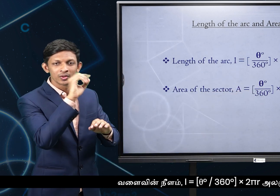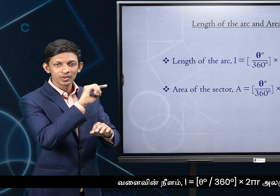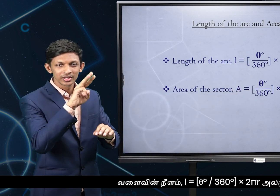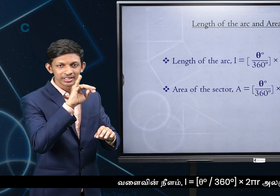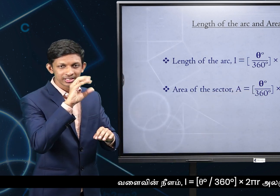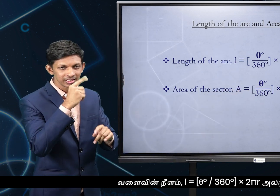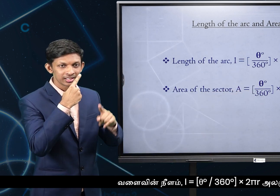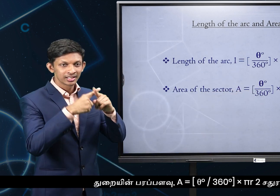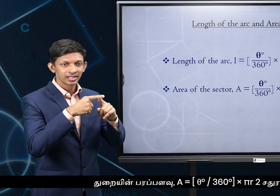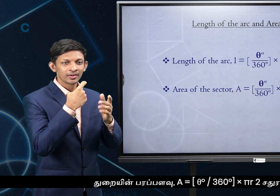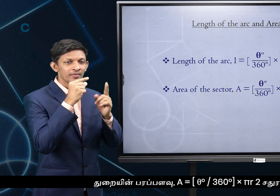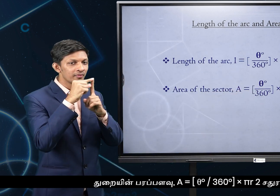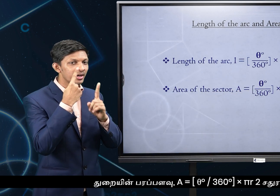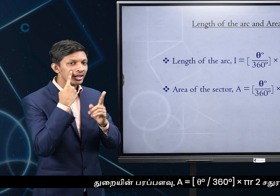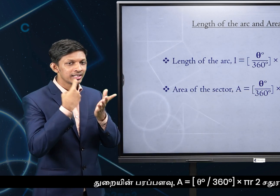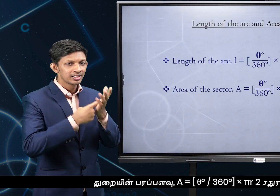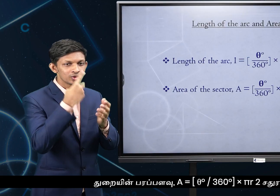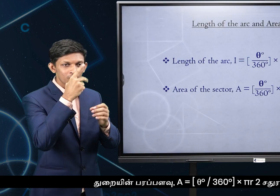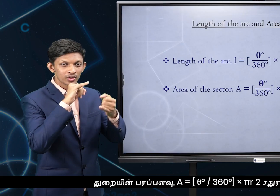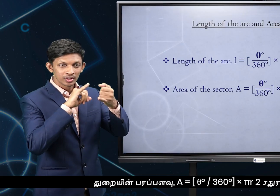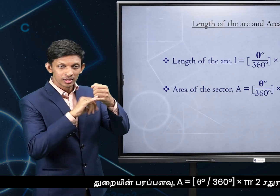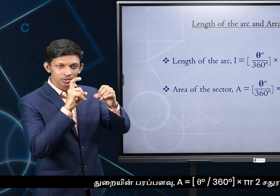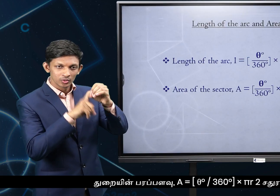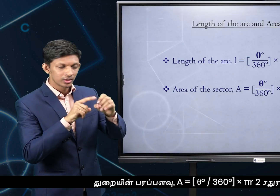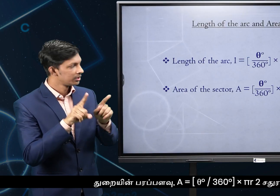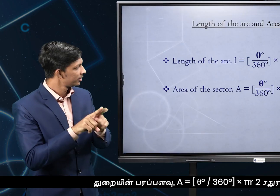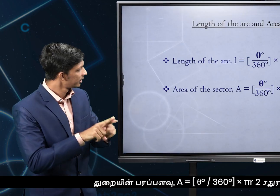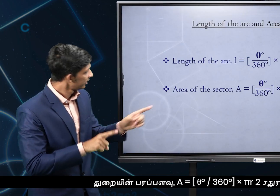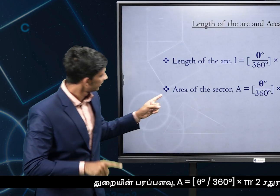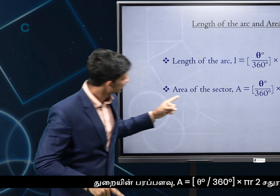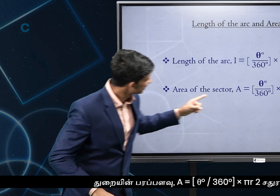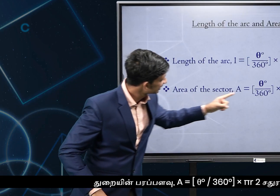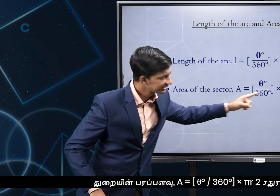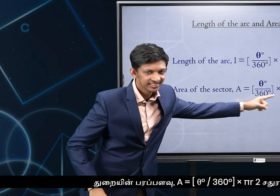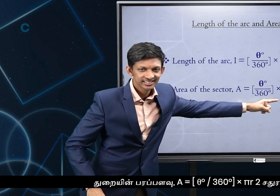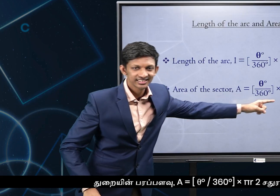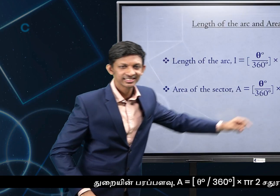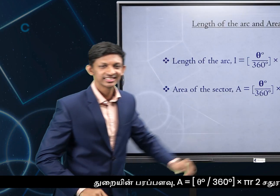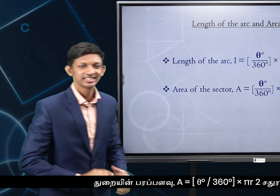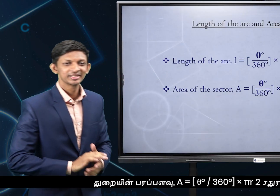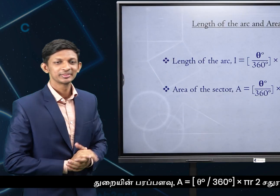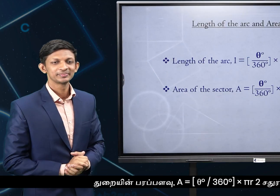ஆர் அலகுகள். துறையின் பரப்பளவு A ஈடு சதுர அடைப்புக்குறிக்குள் தீட்டா டிகிரி